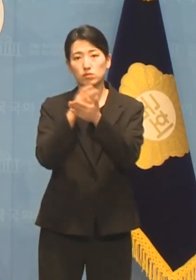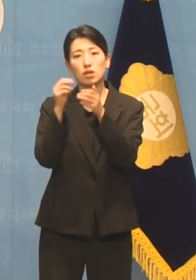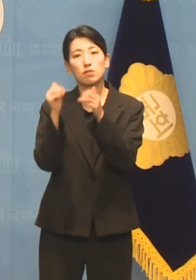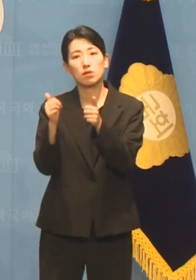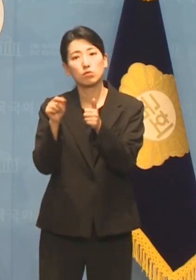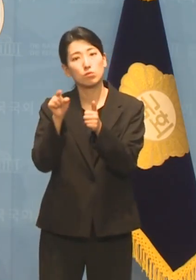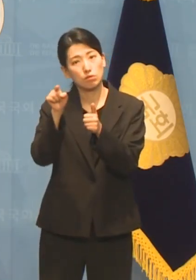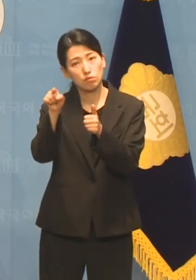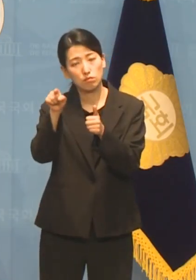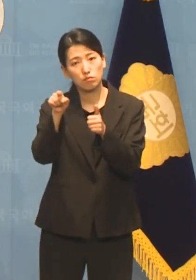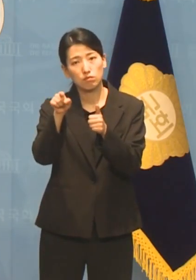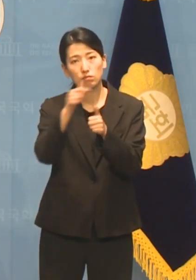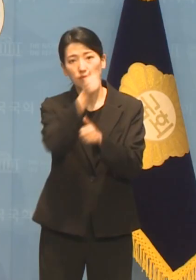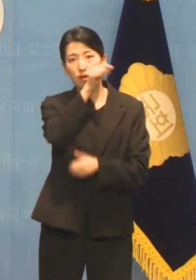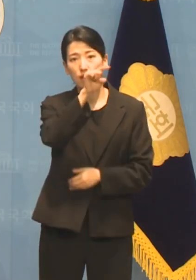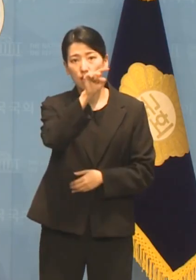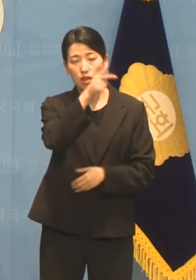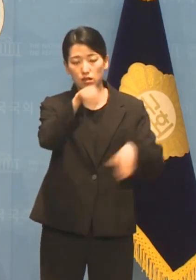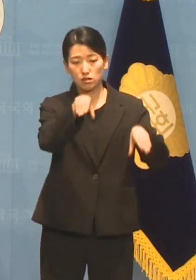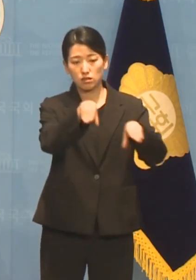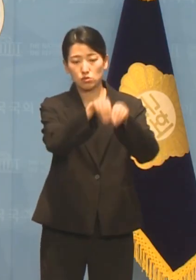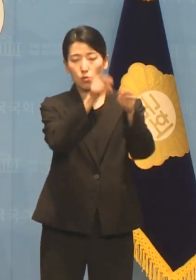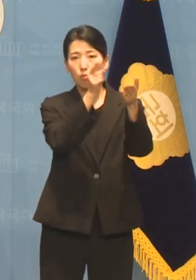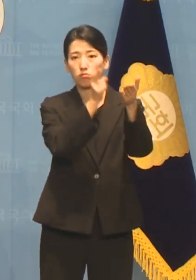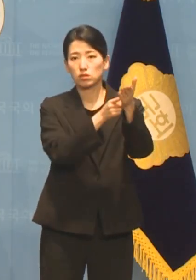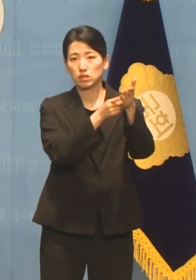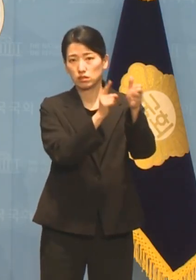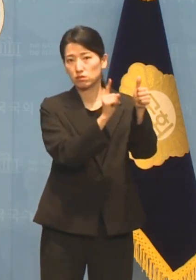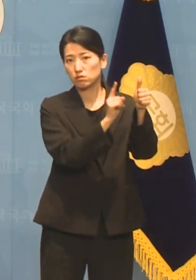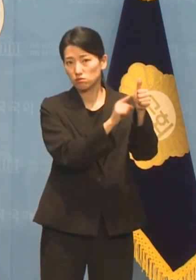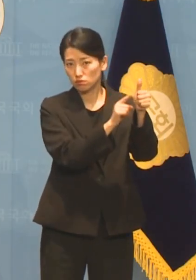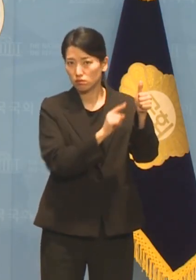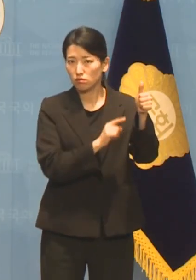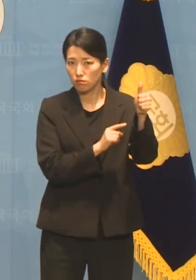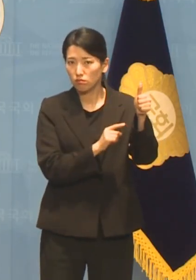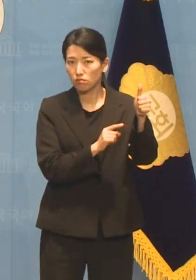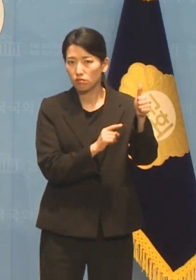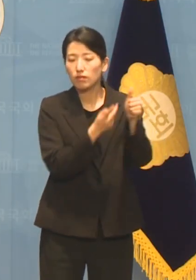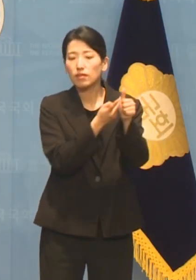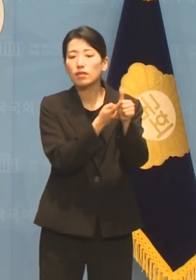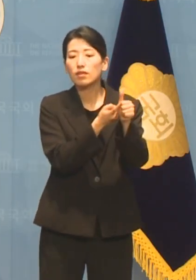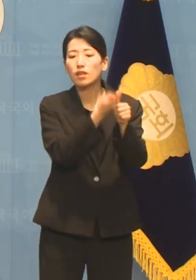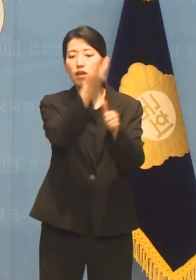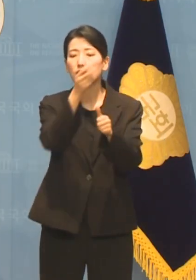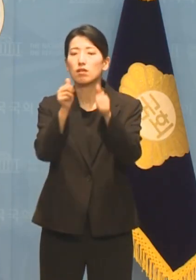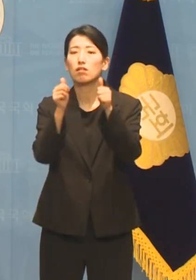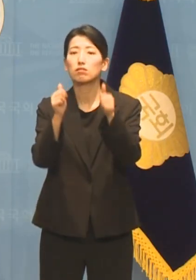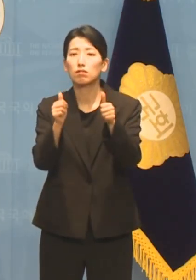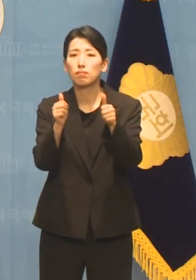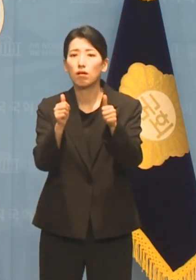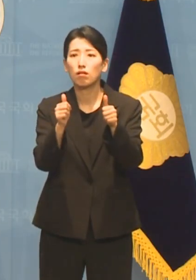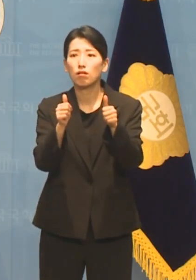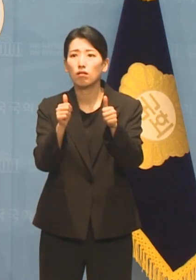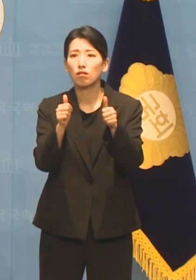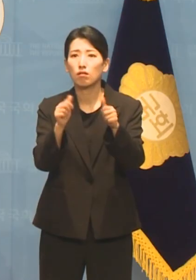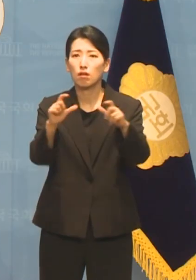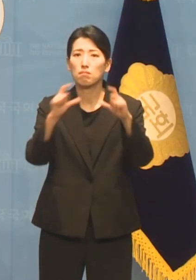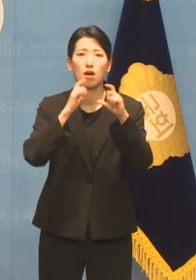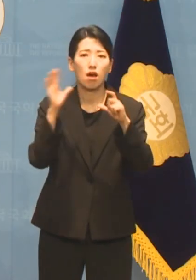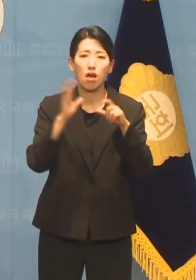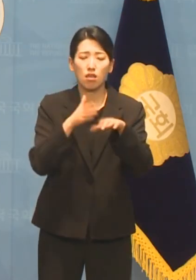헌법재판소의 한덕수 대통령 권한대행에 대한 탄핵 심판 선고 지연은